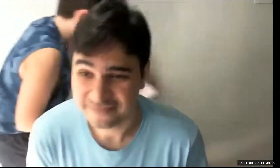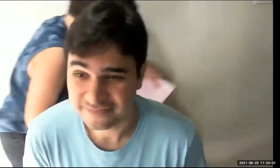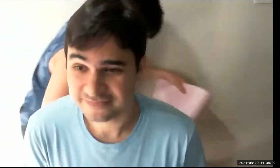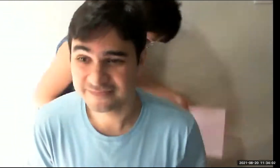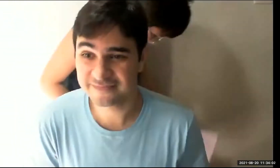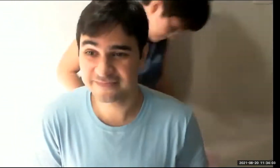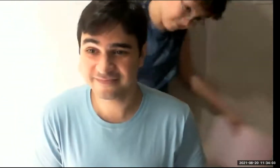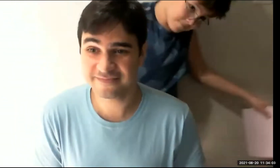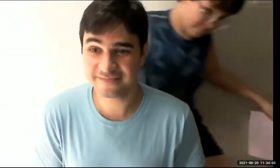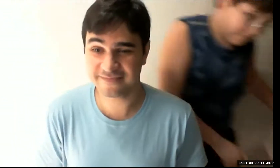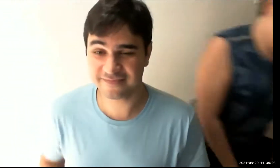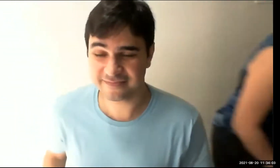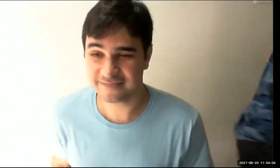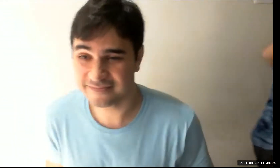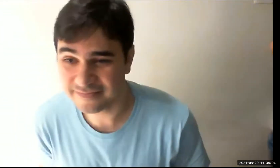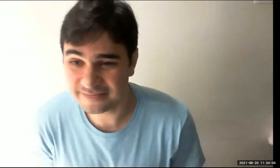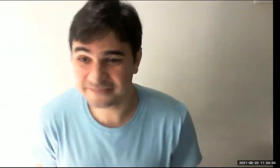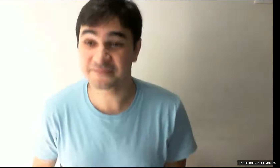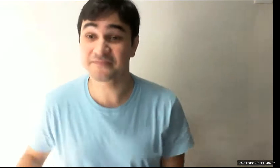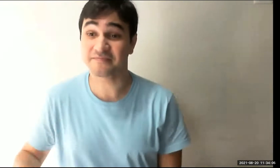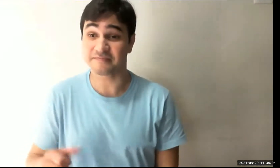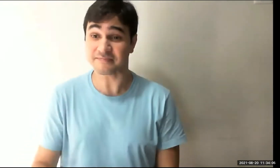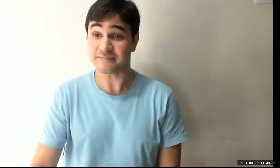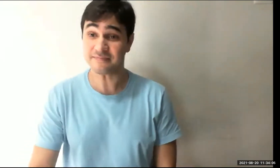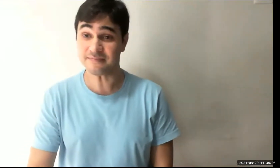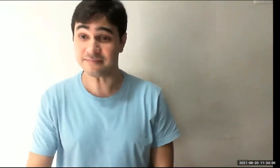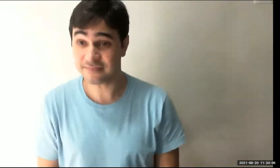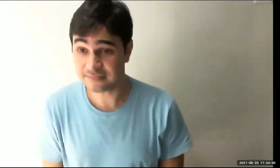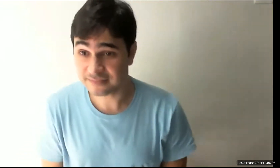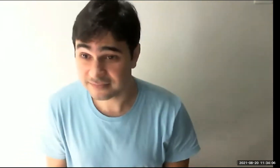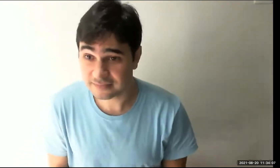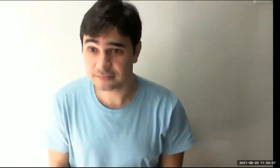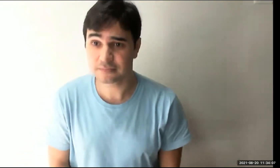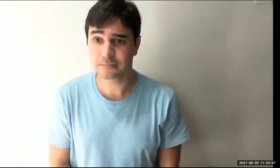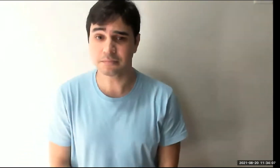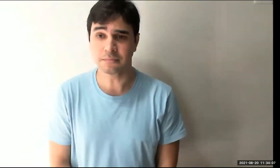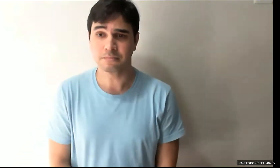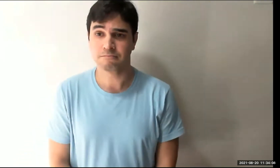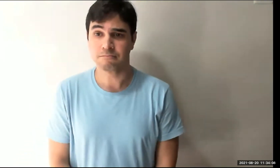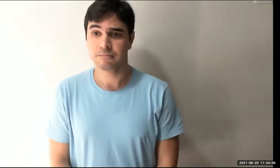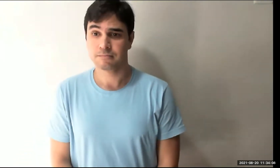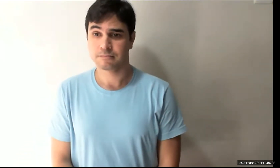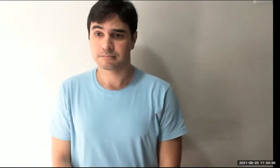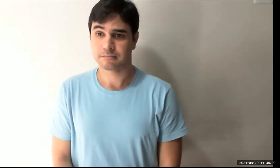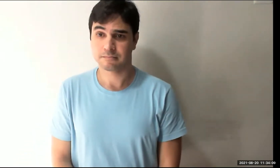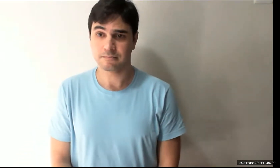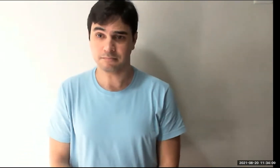iríamos perguntar para o Eric se ele quer falar, complementar mais alguma coisa para terminar.